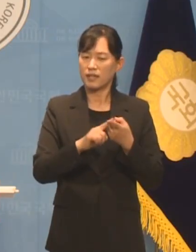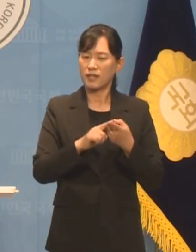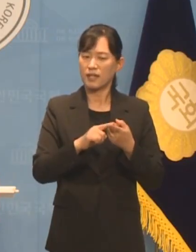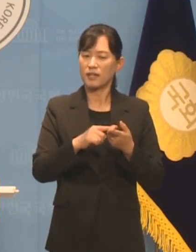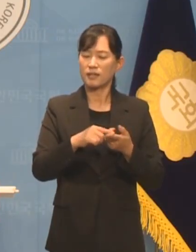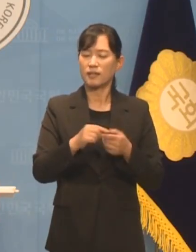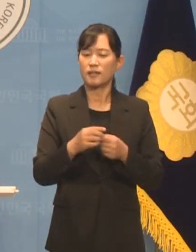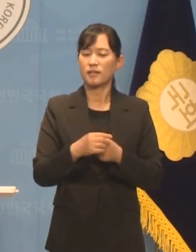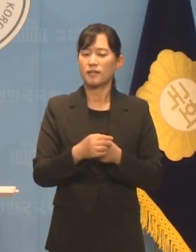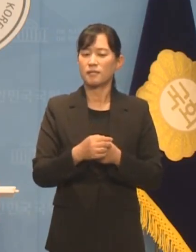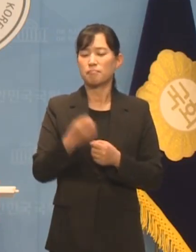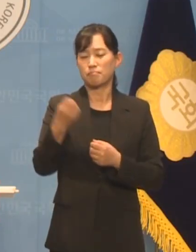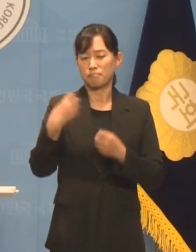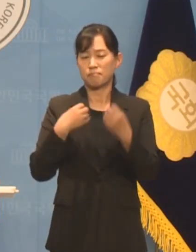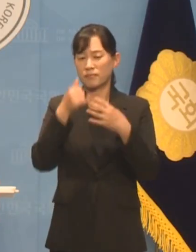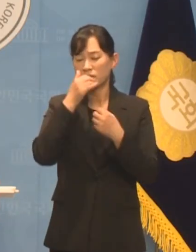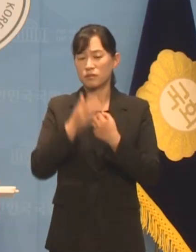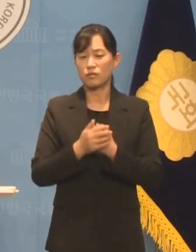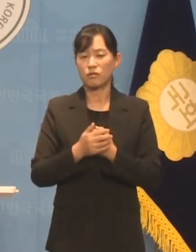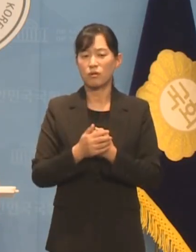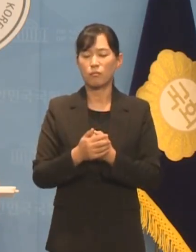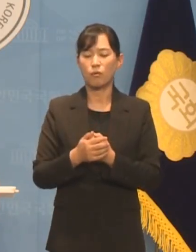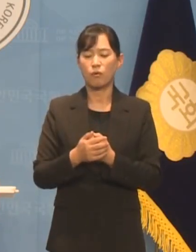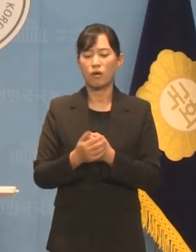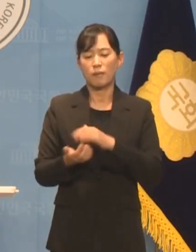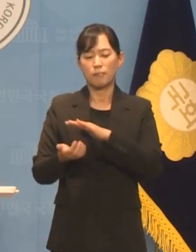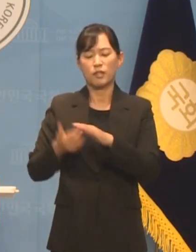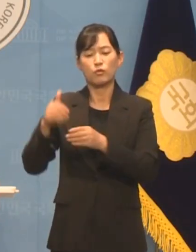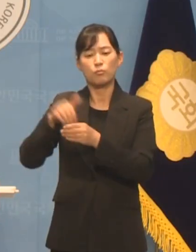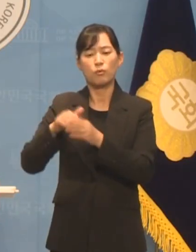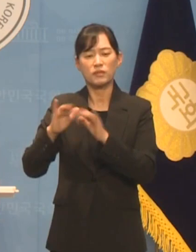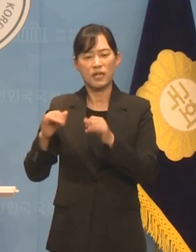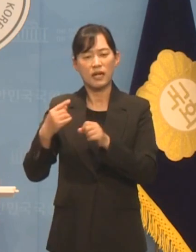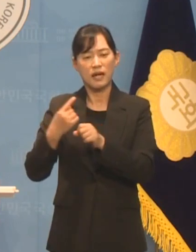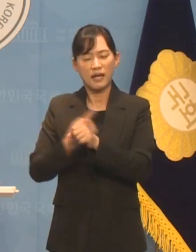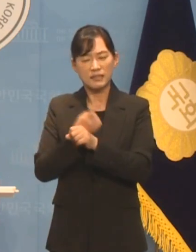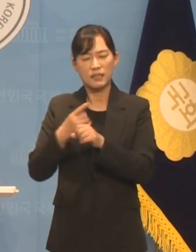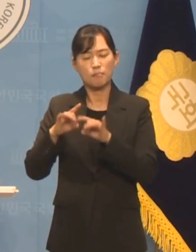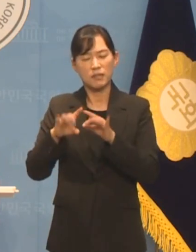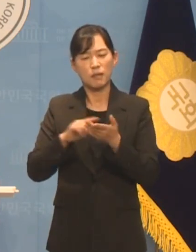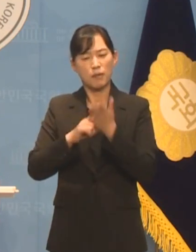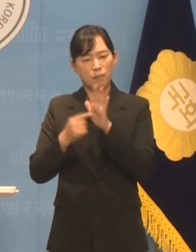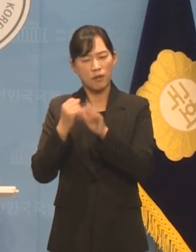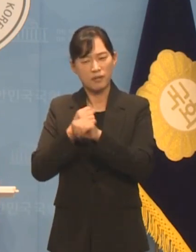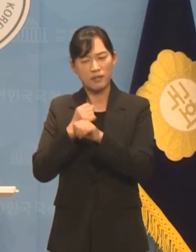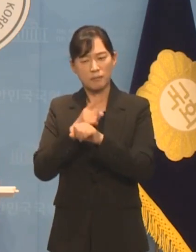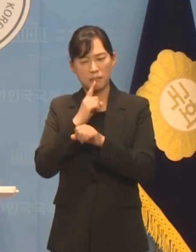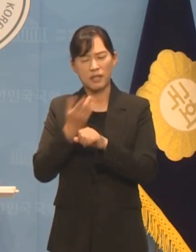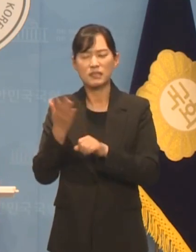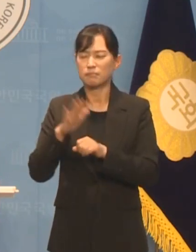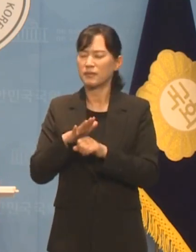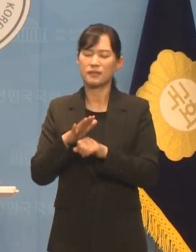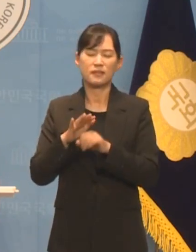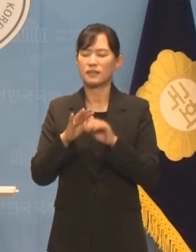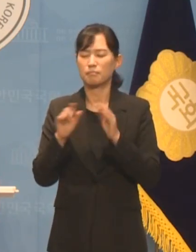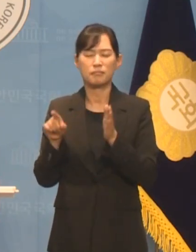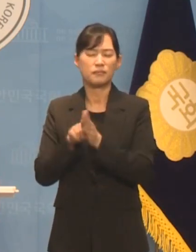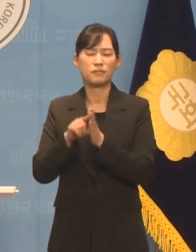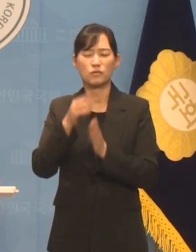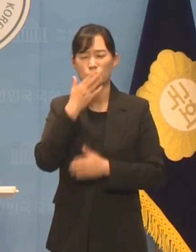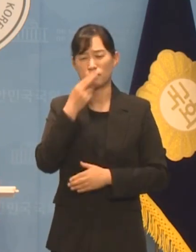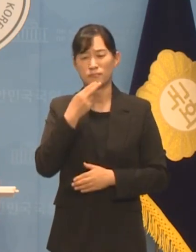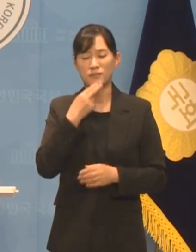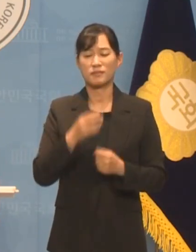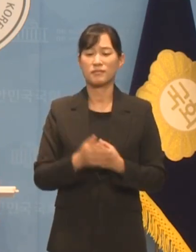내놓고 있습니다. 1시간마다 사전투표자 수를 발표한다든지 저는 전부 다 눈속임이라고 생각합니다. 만일에 그걸